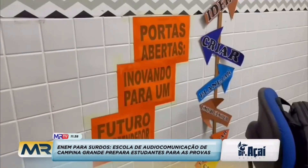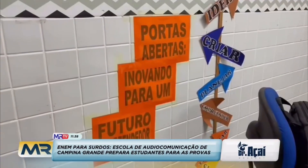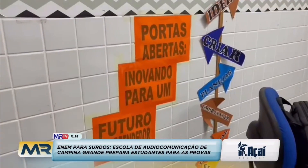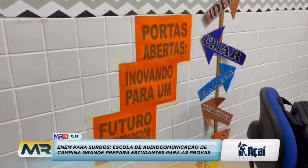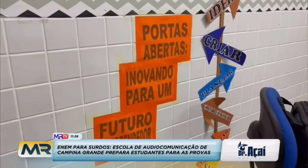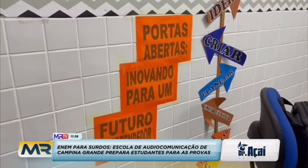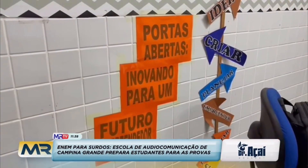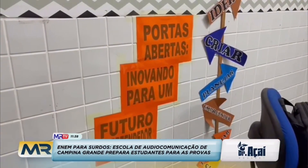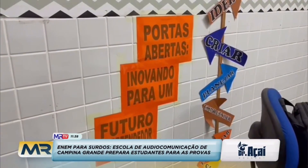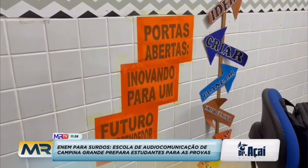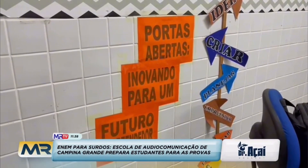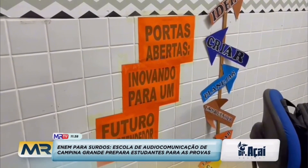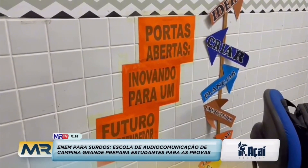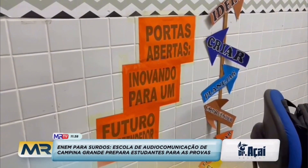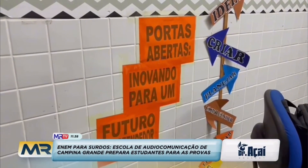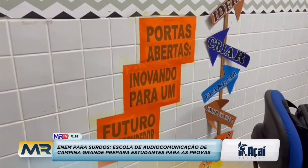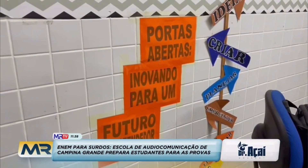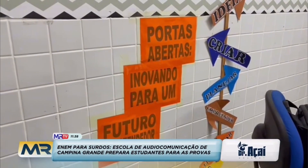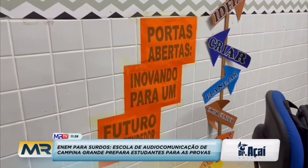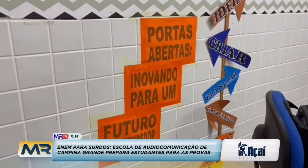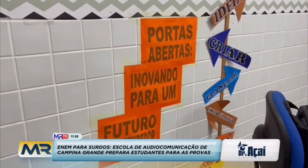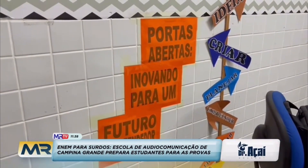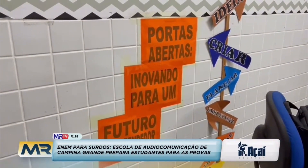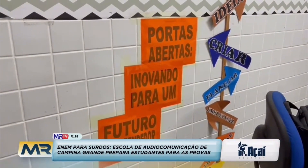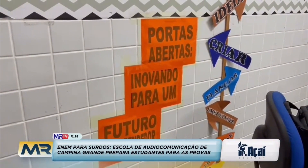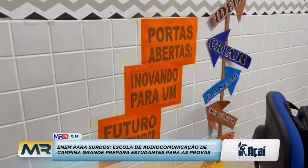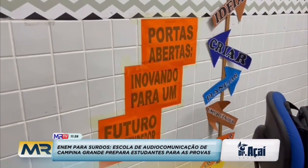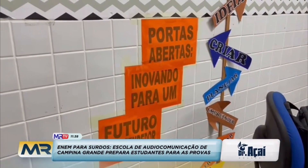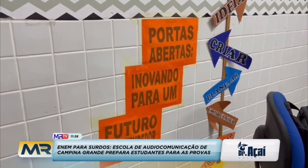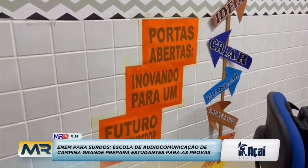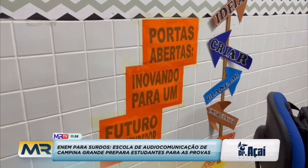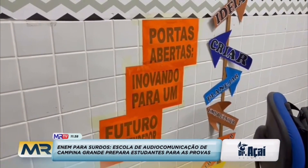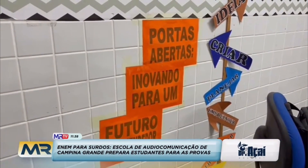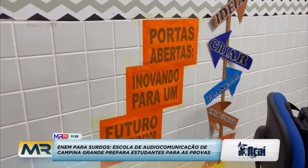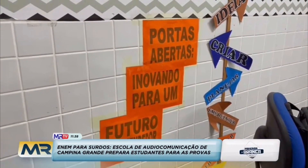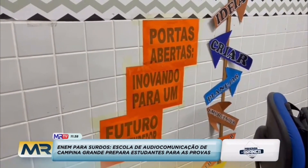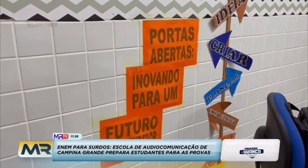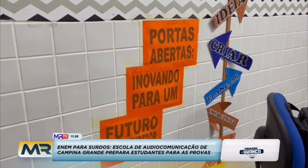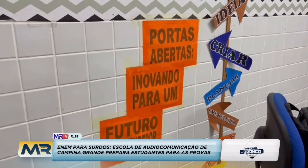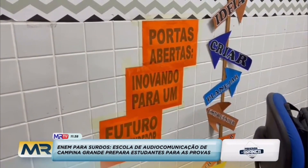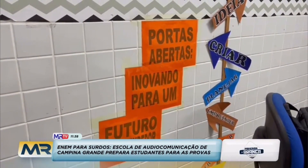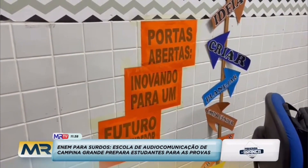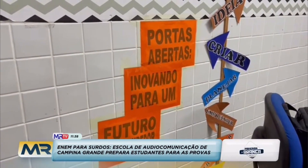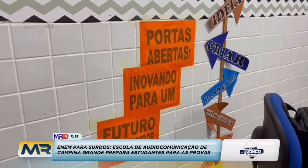Libras. E assim, através do conhecimento e da inclusão, novas portas são abertas para a comunidade surda.